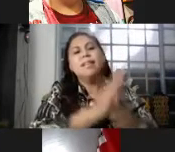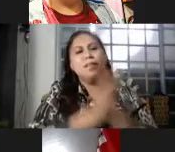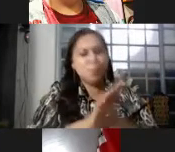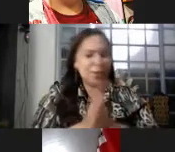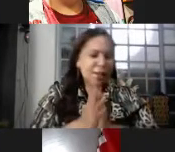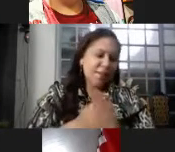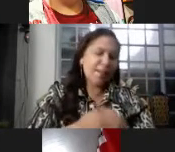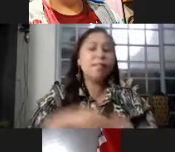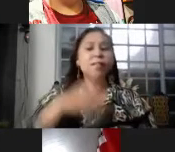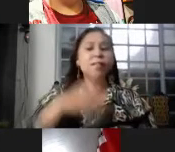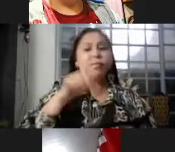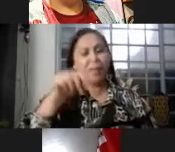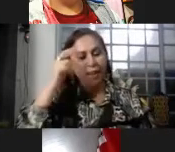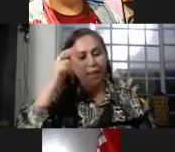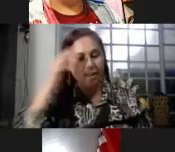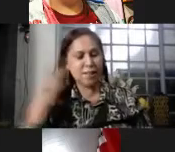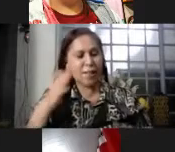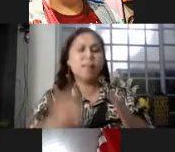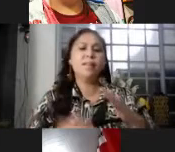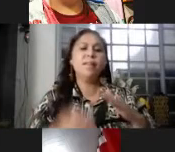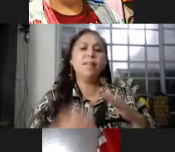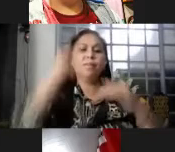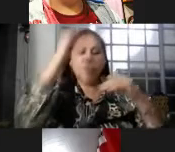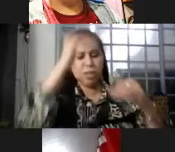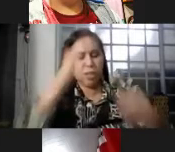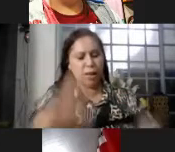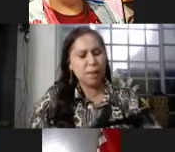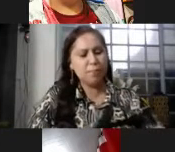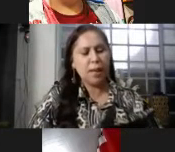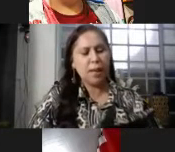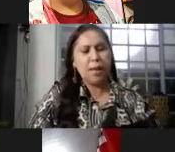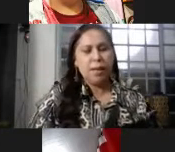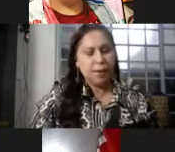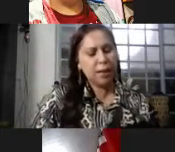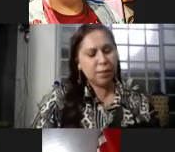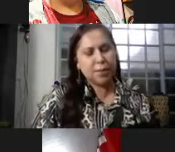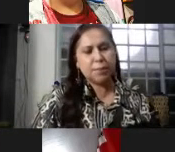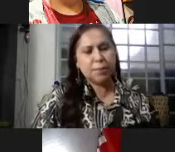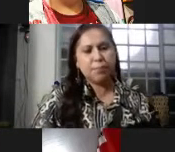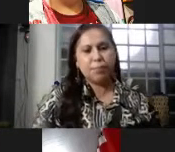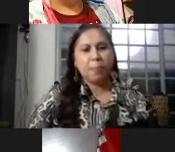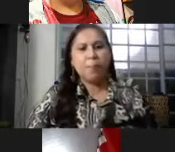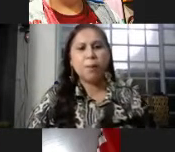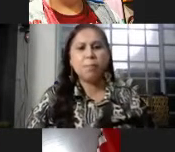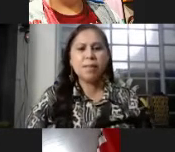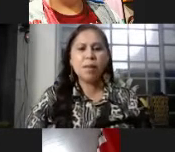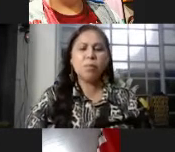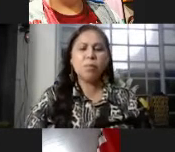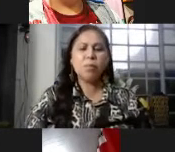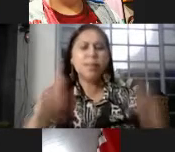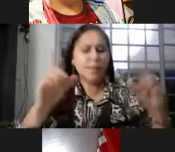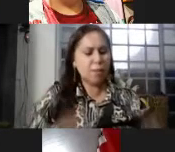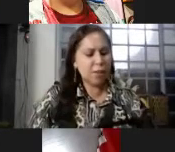Então vamos lá, né? Cada um é quem decide a que nível vai chegar da Libras. Pode passar